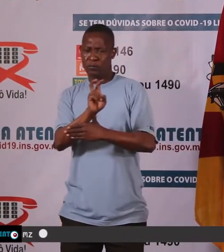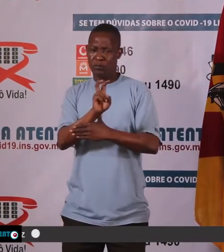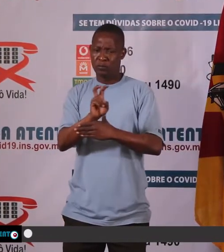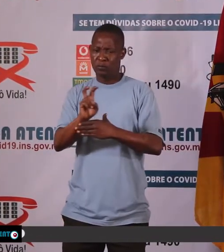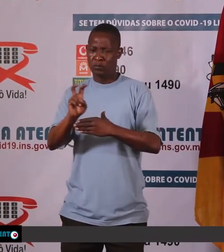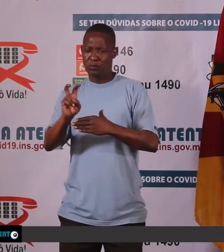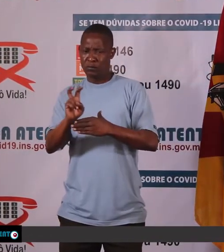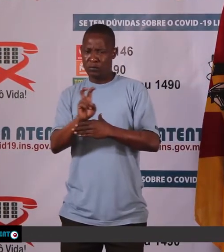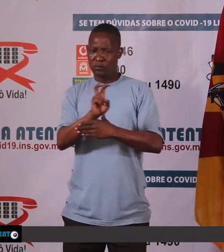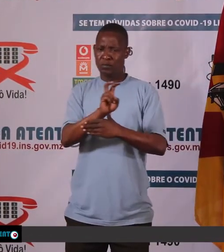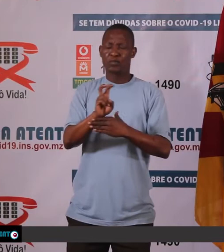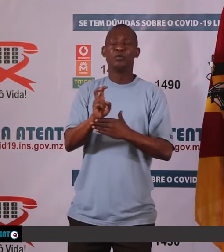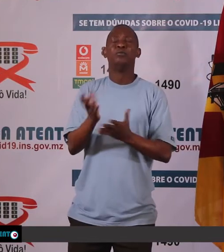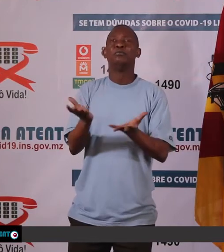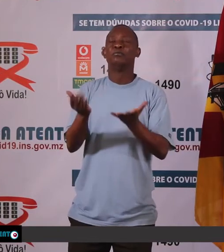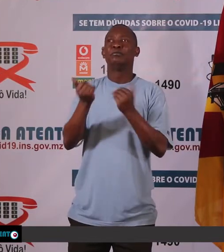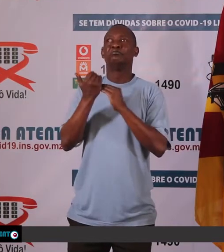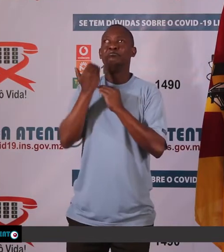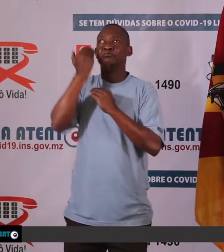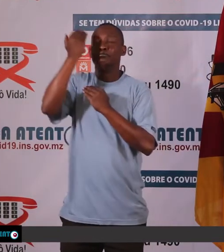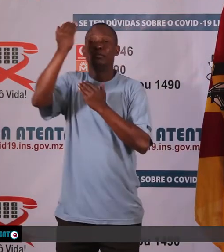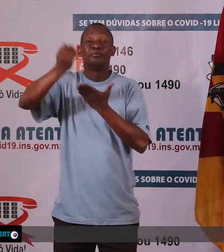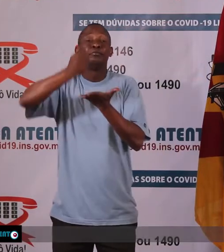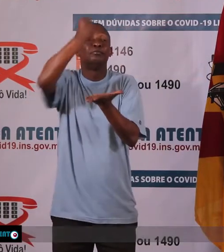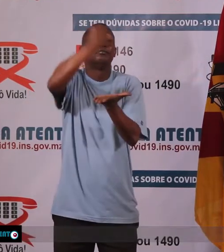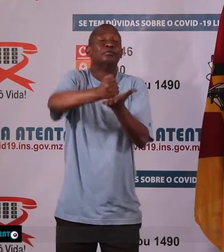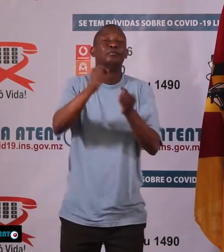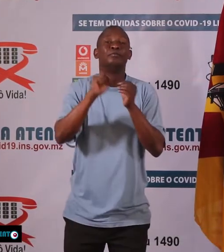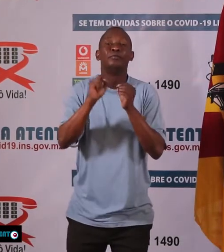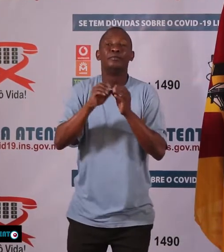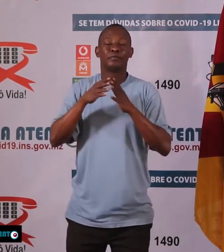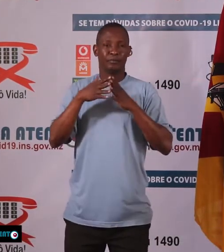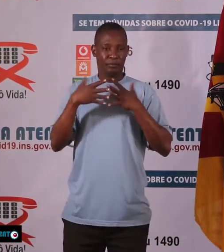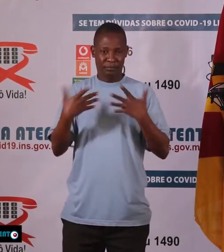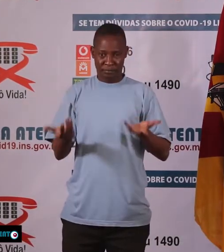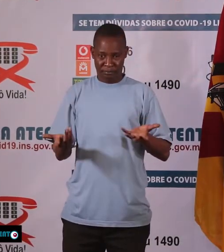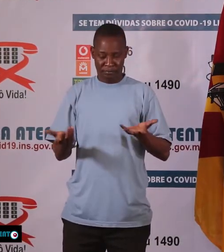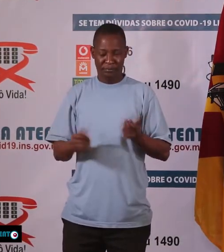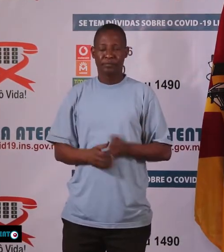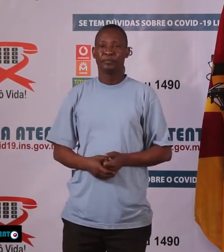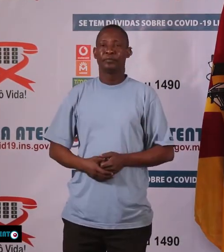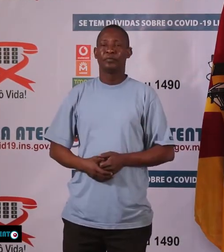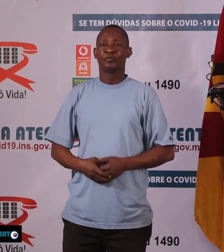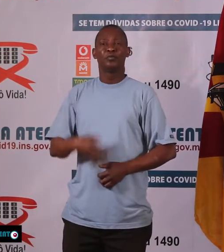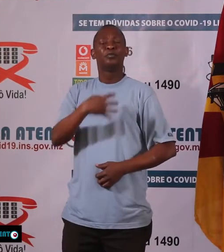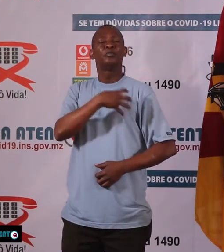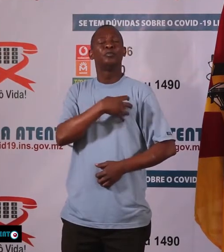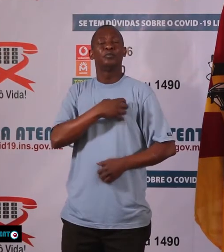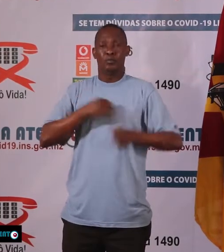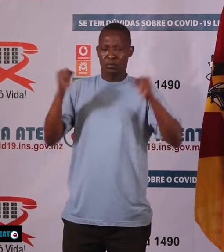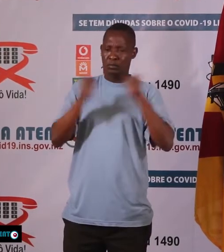a tomada de decisões. Em nome do Ministério da Saúde, gostaríamos de